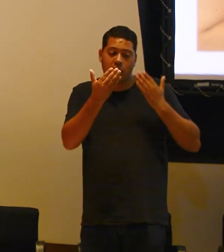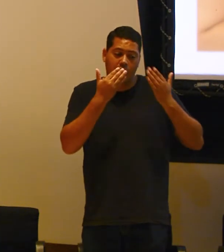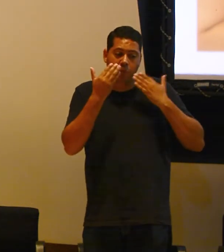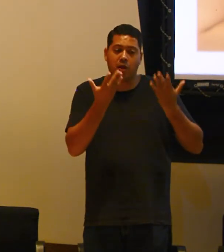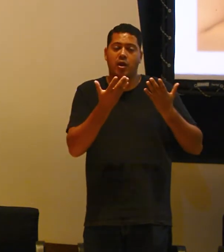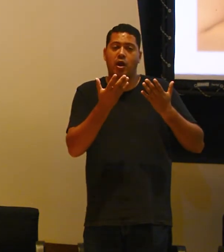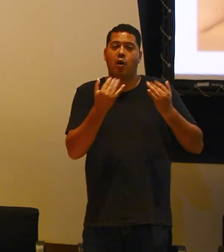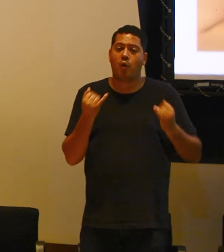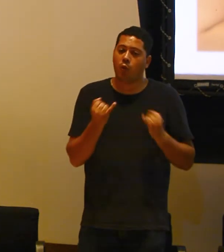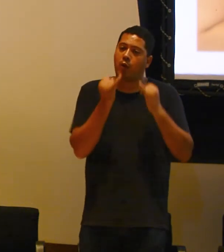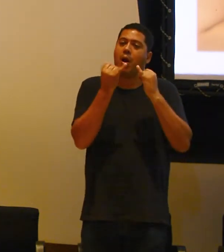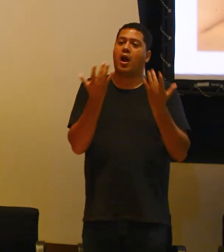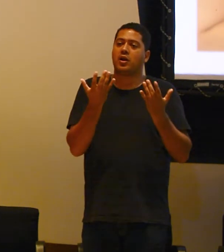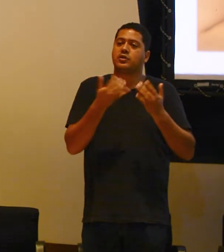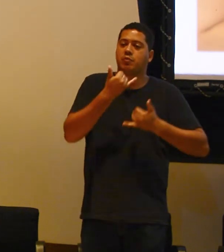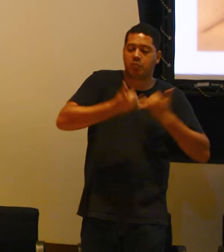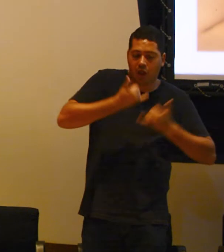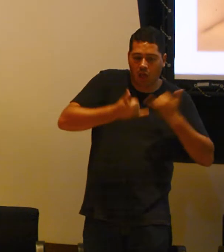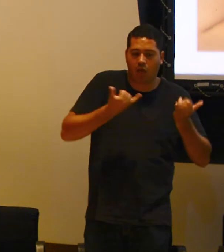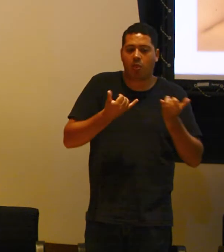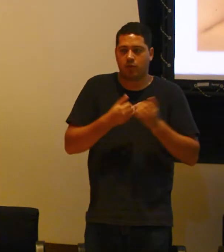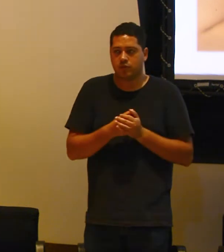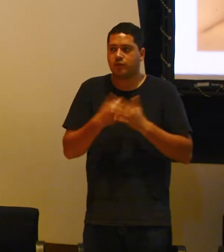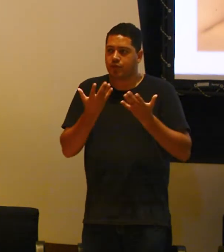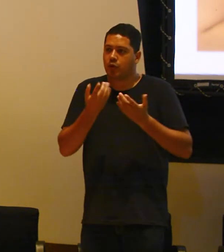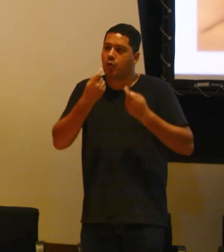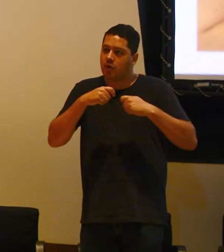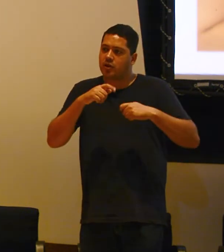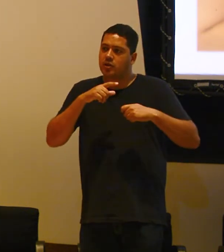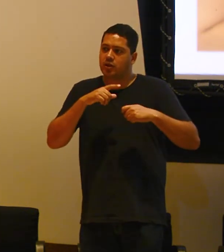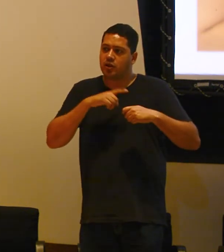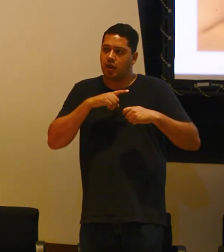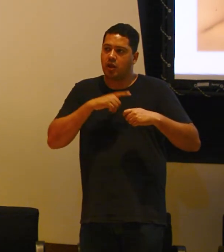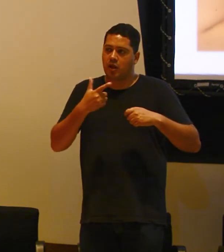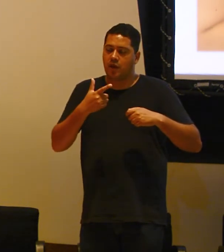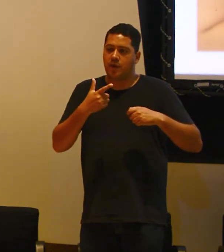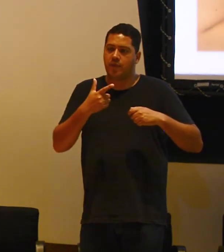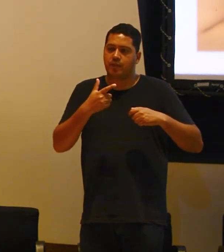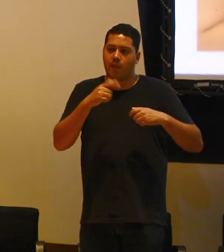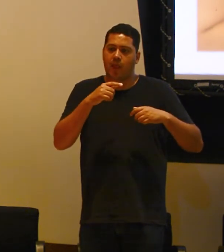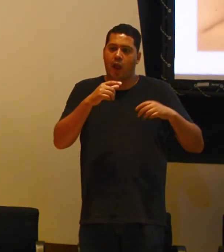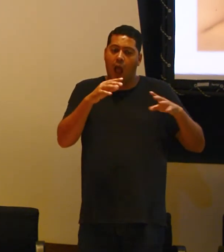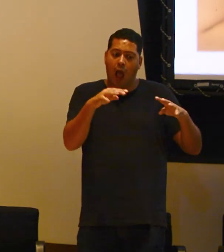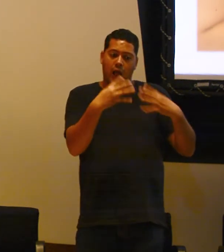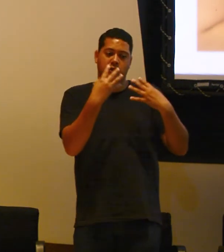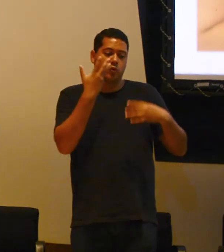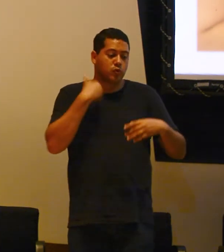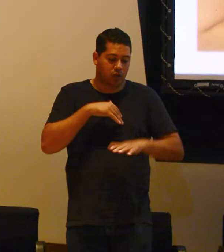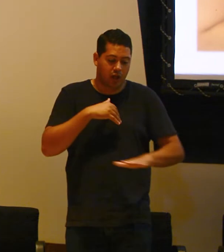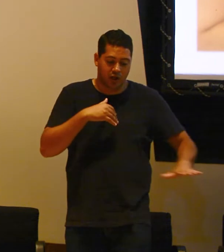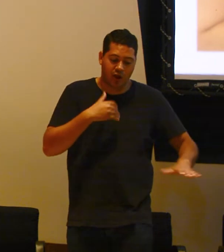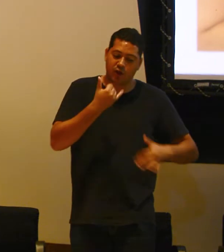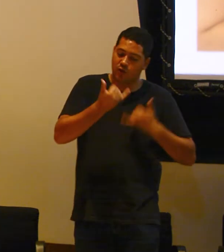lúdica, sempre com brinquedos. Então, a gente precisa garantir a atenção auditiva dessa criança, desse bebê, com brinquedos que